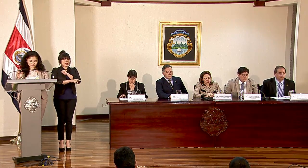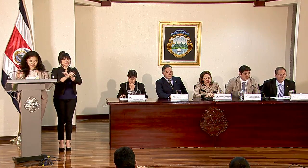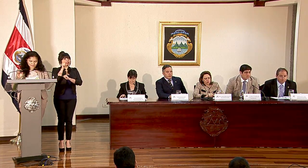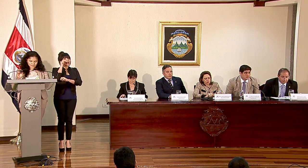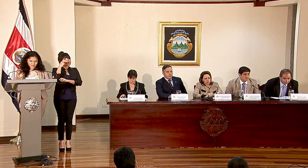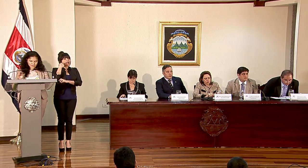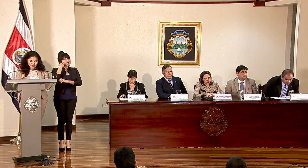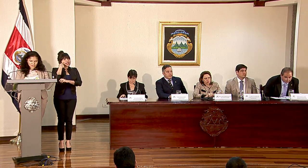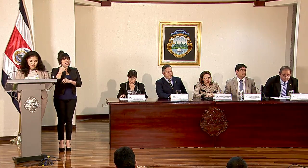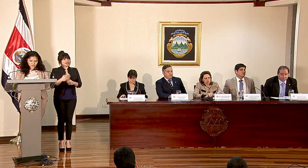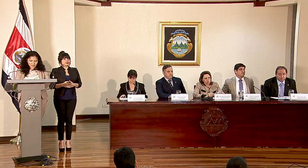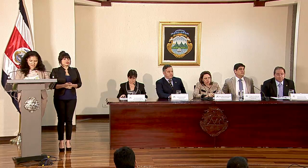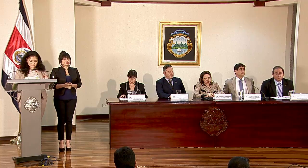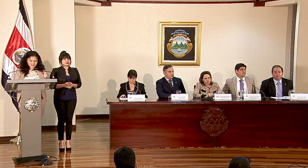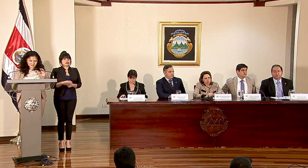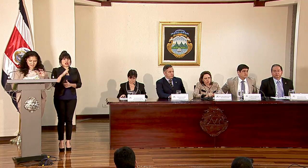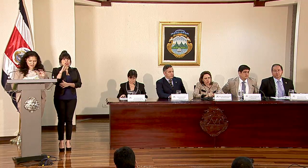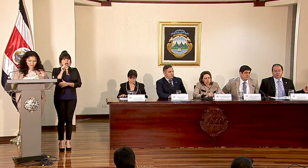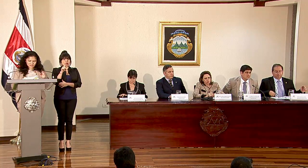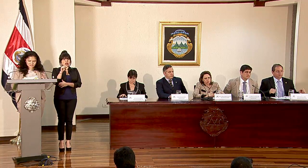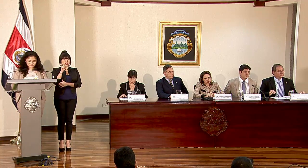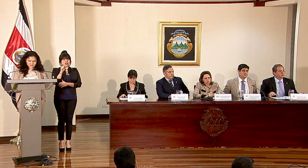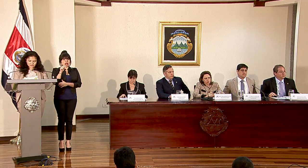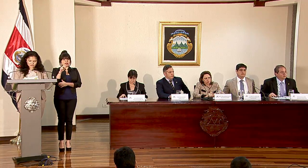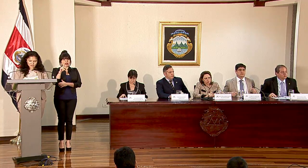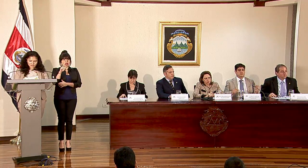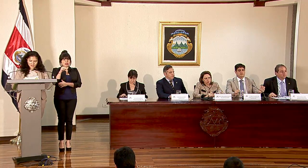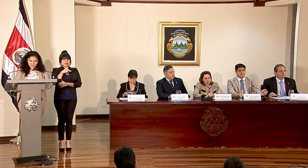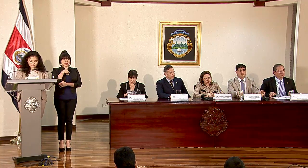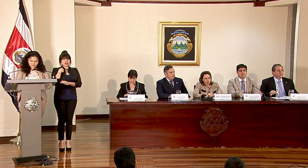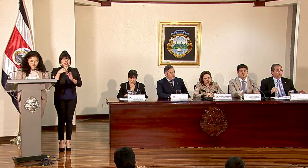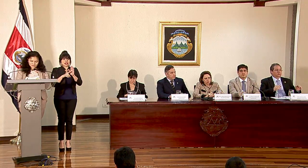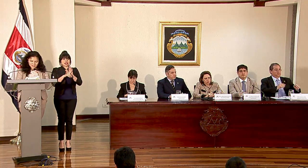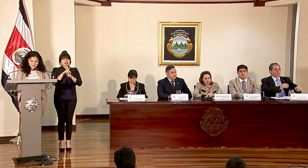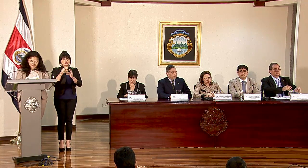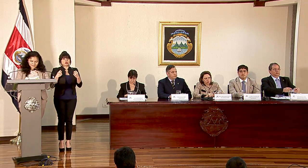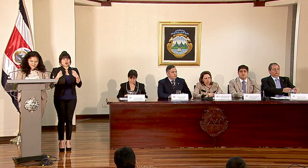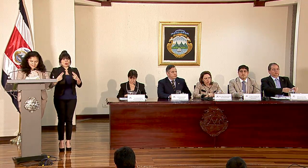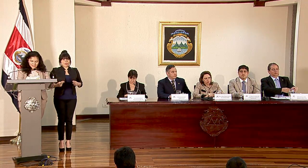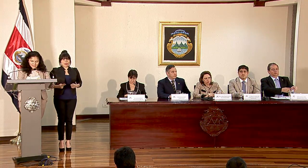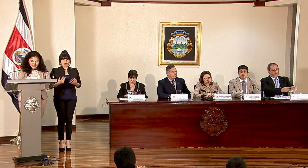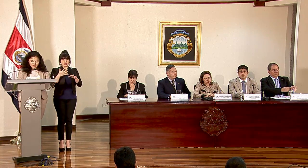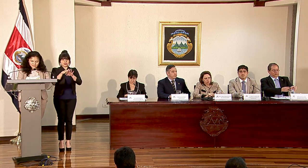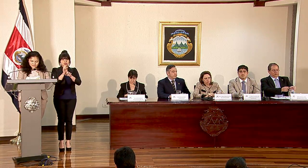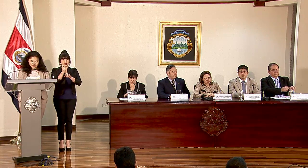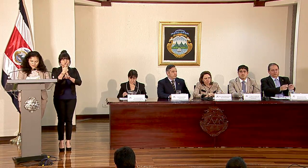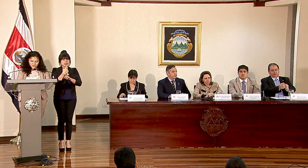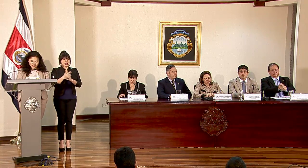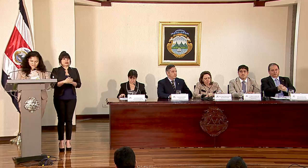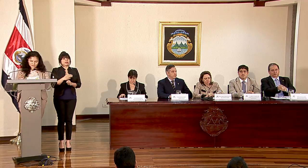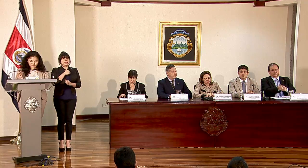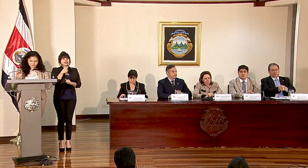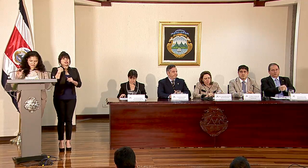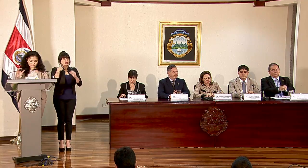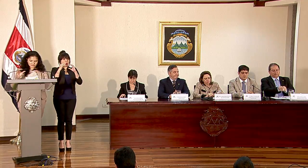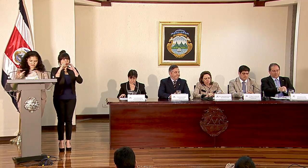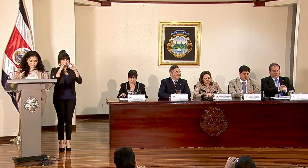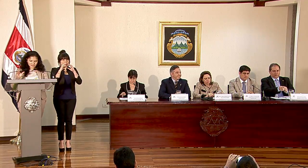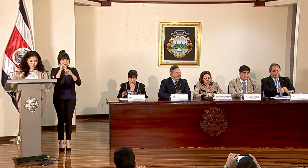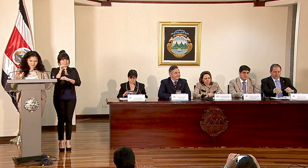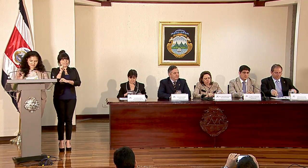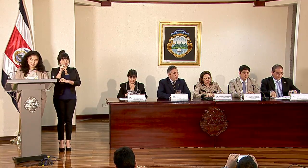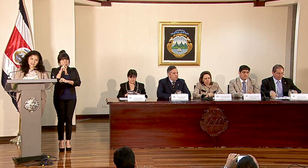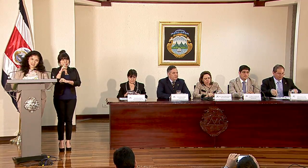Elena Chacón, don Carlos Alvarado, ministro de Desarrollo Humano e Inclusión Social, el ministro de Comunicación, don